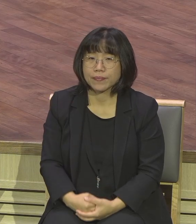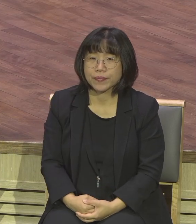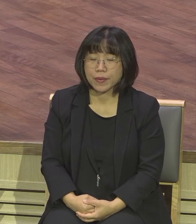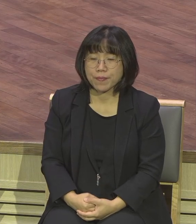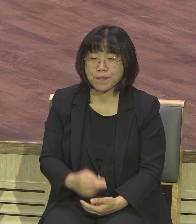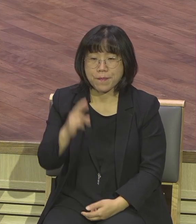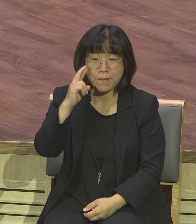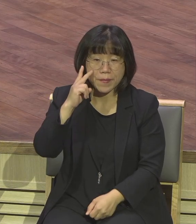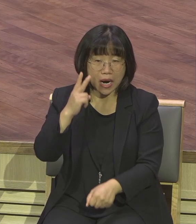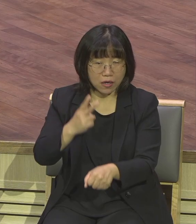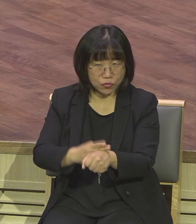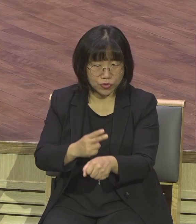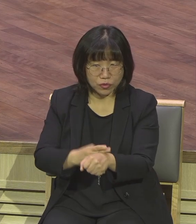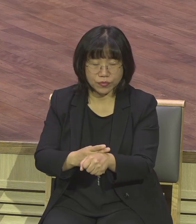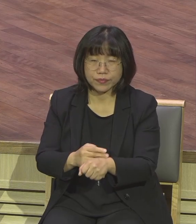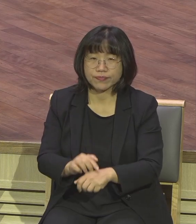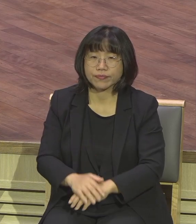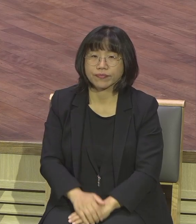바울,